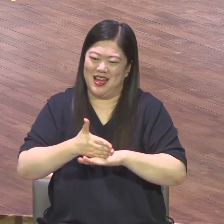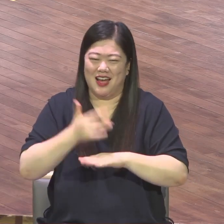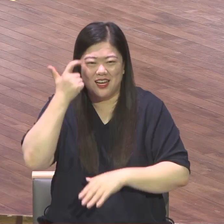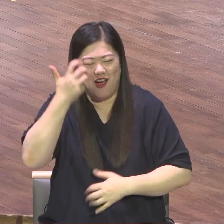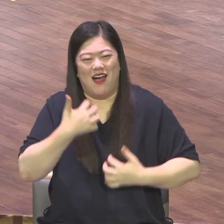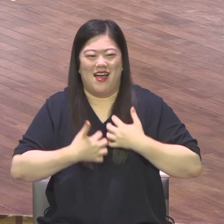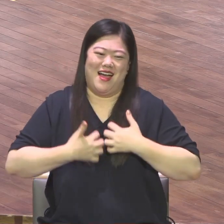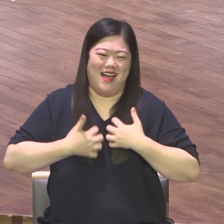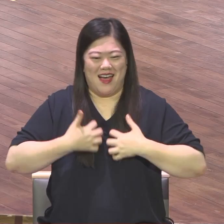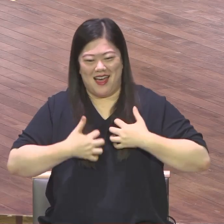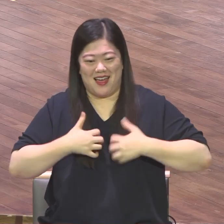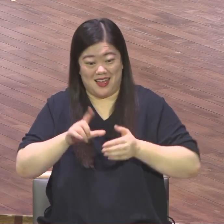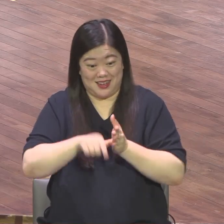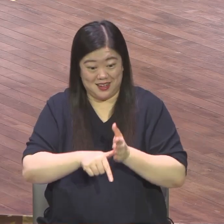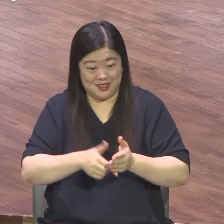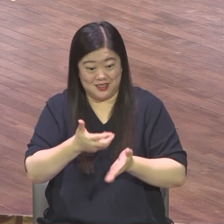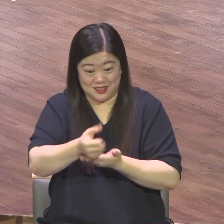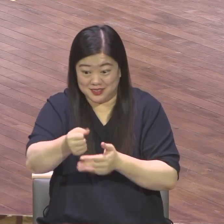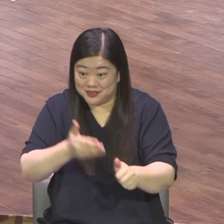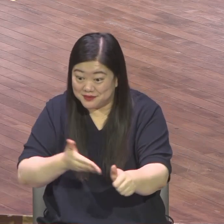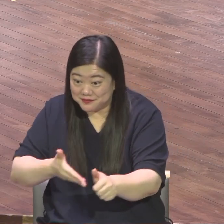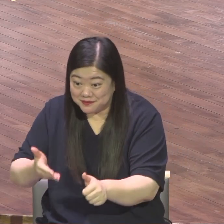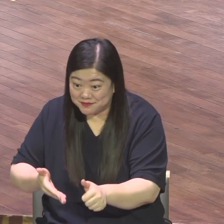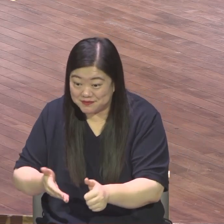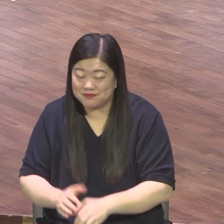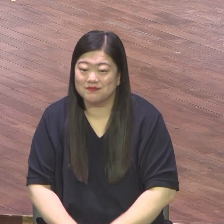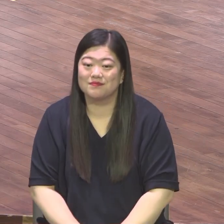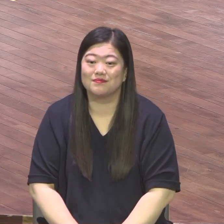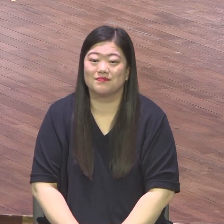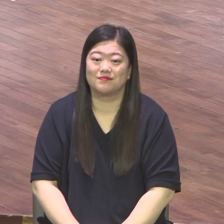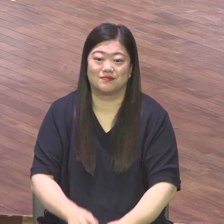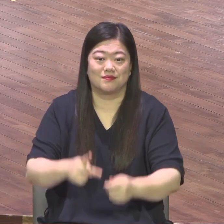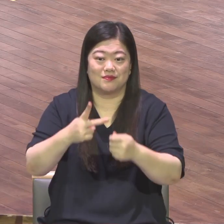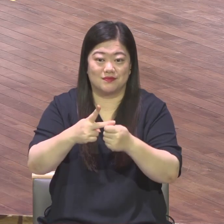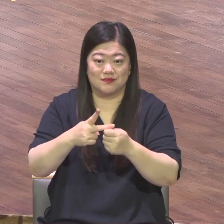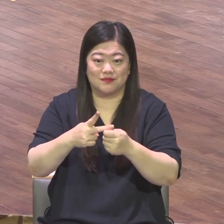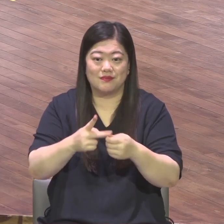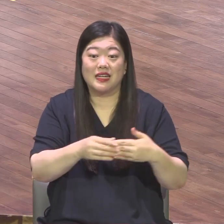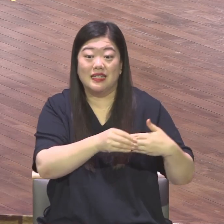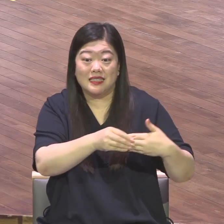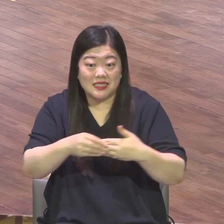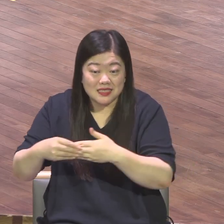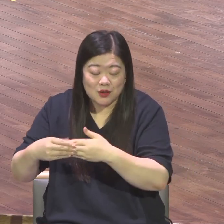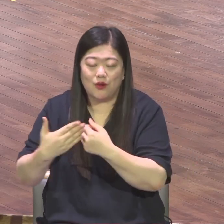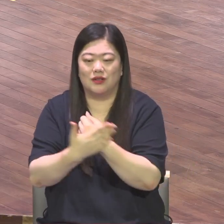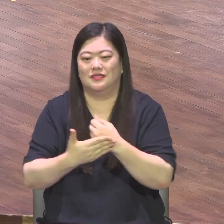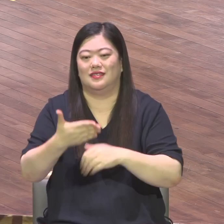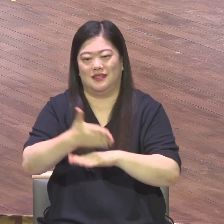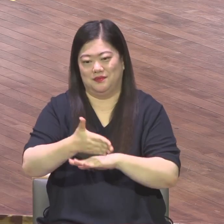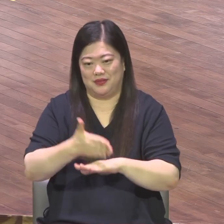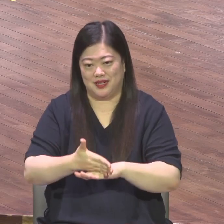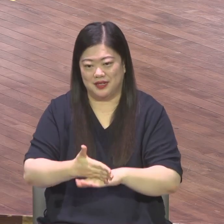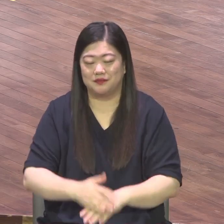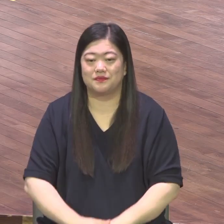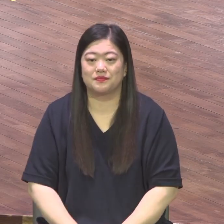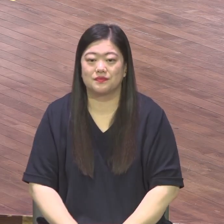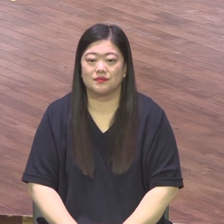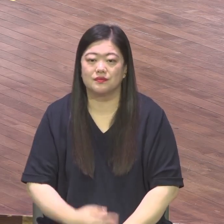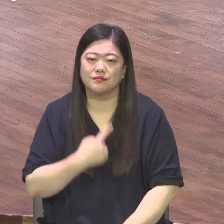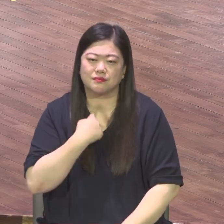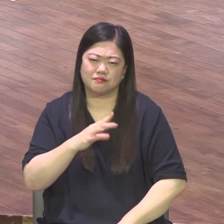되기를 주님으로 축복합니다. 금제로 인도하시는 은혜 감사합니다. 4절 봅니다. 그들이